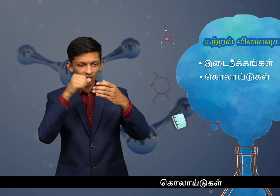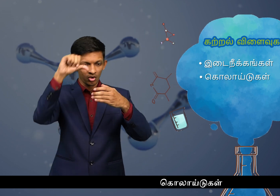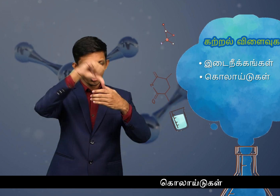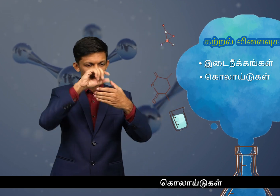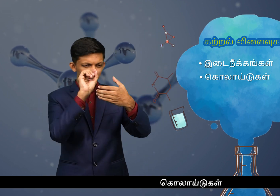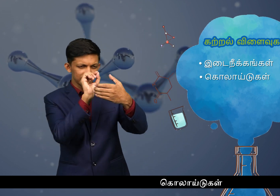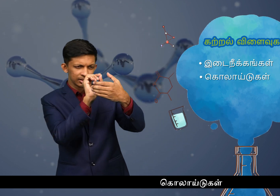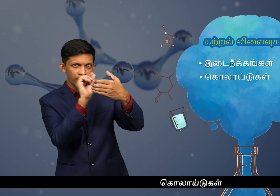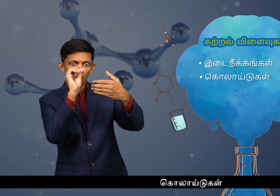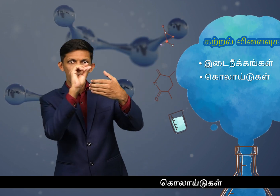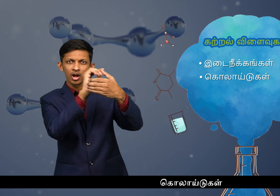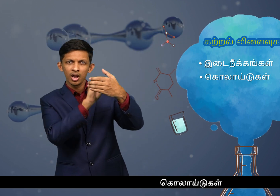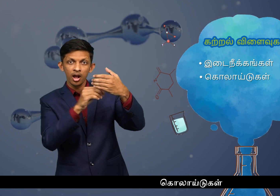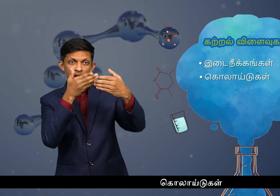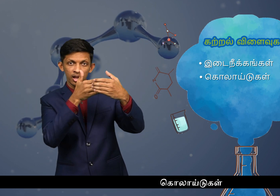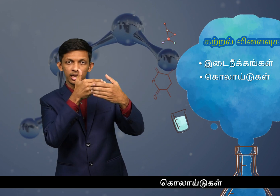கூழ்மங்கள்,